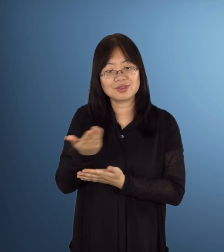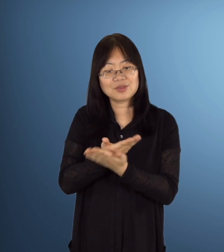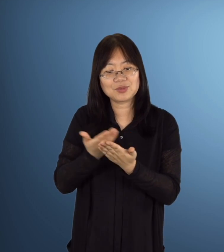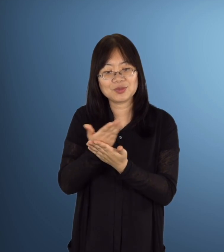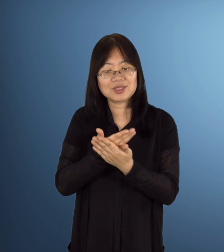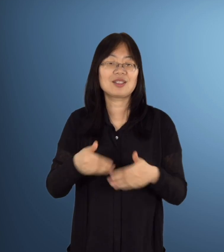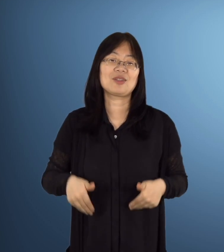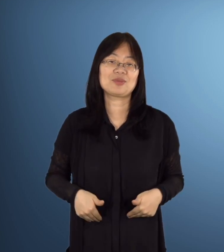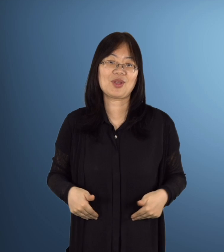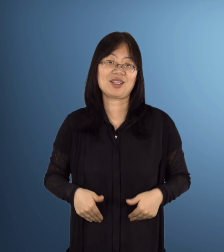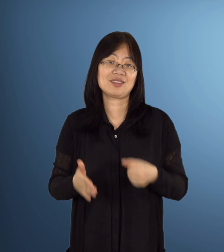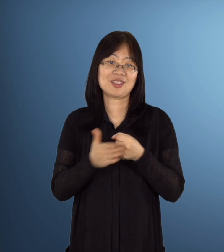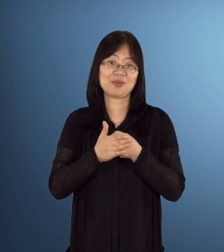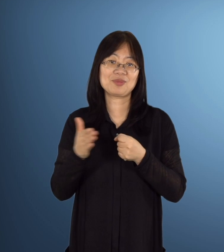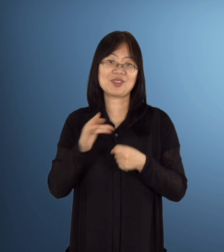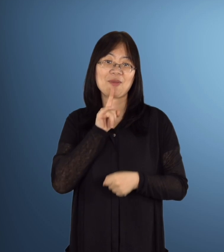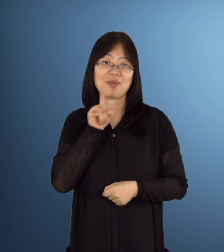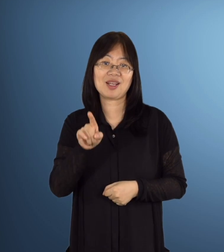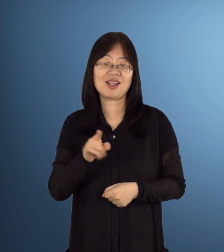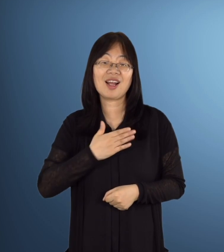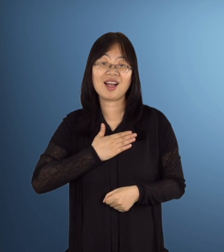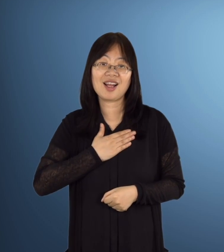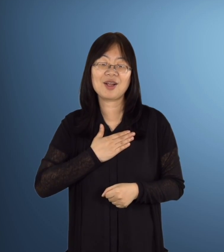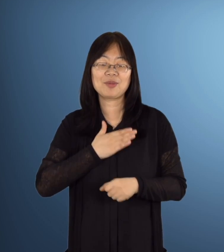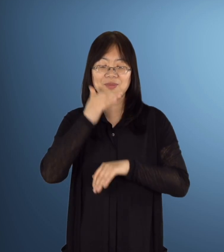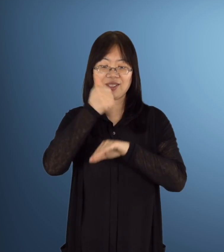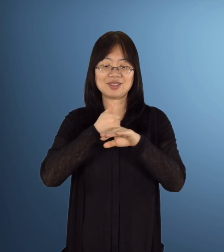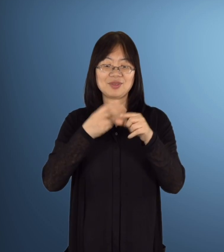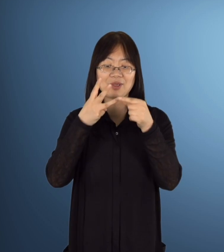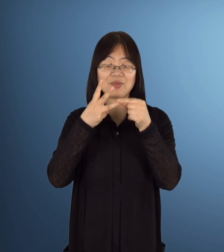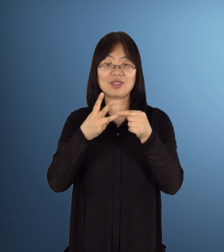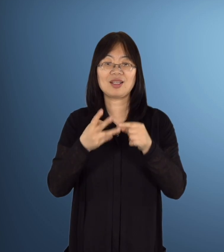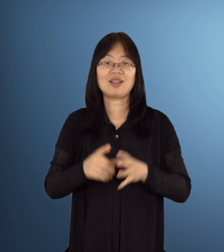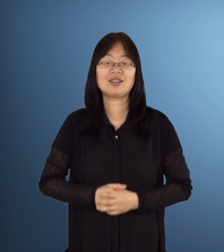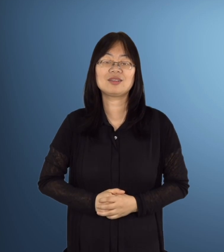돼요. 믿습니까? 마지막 세 번째로